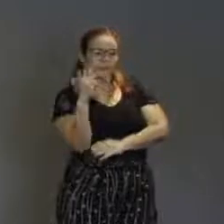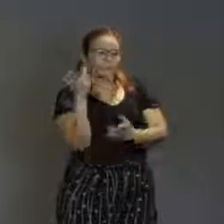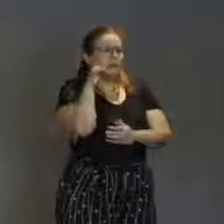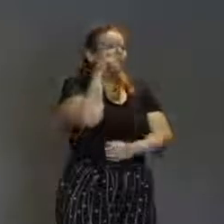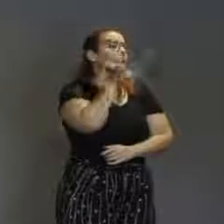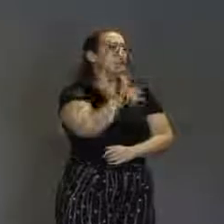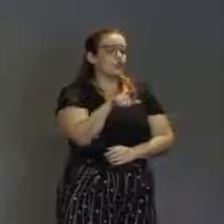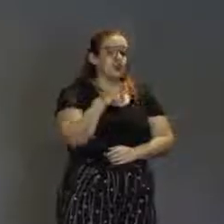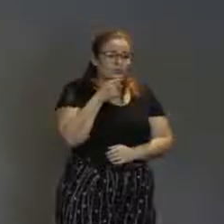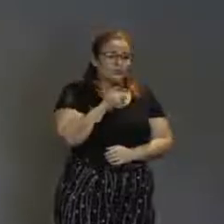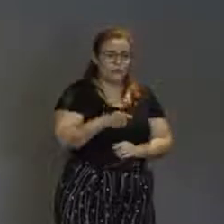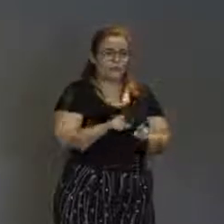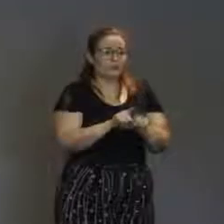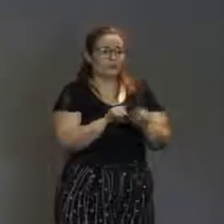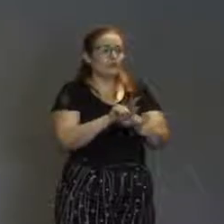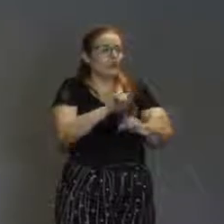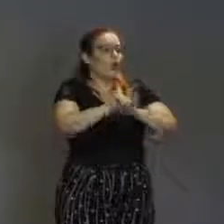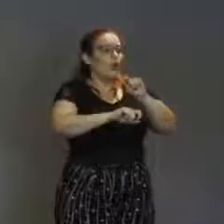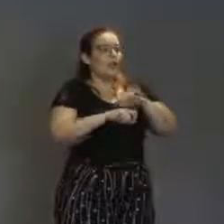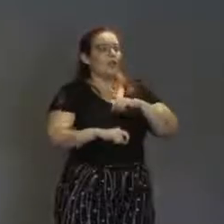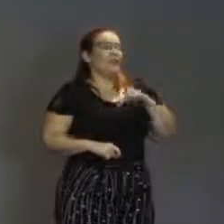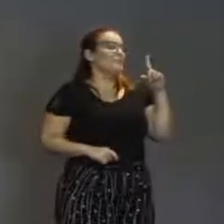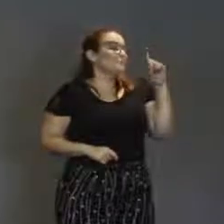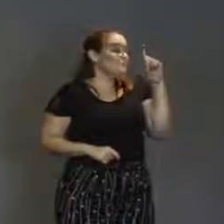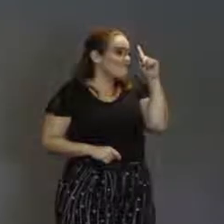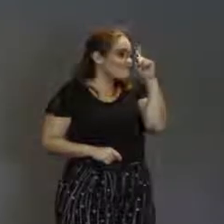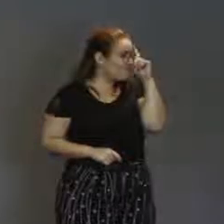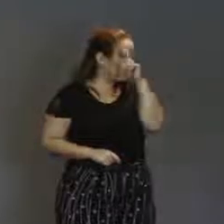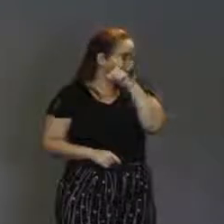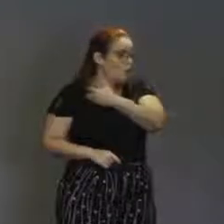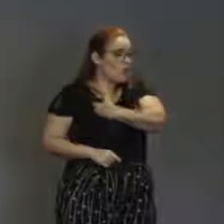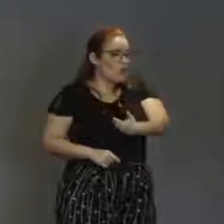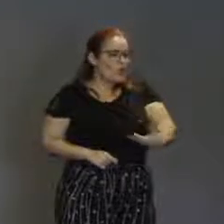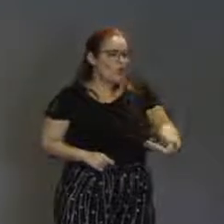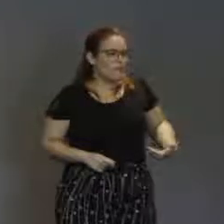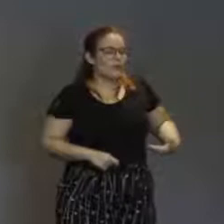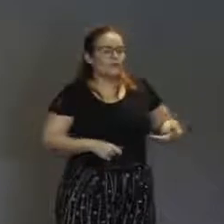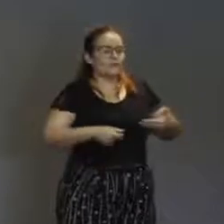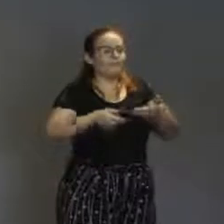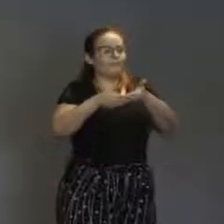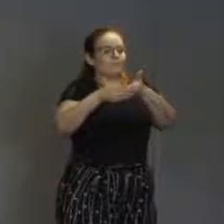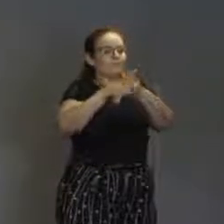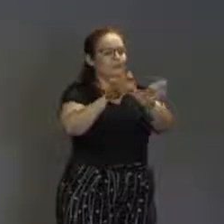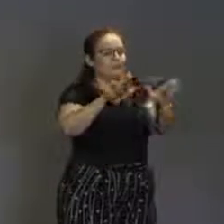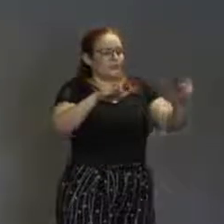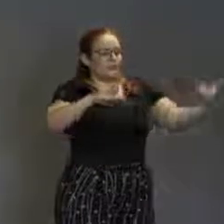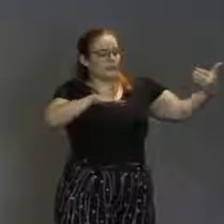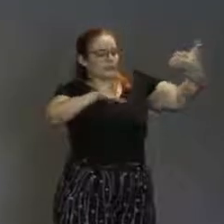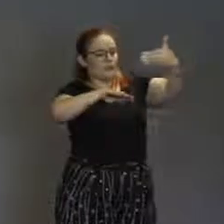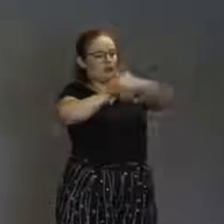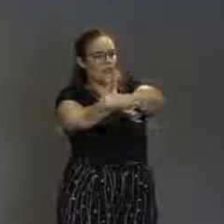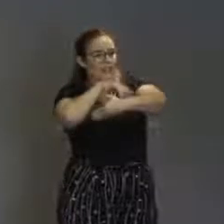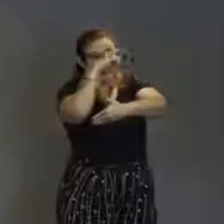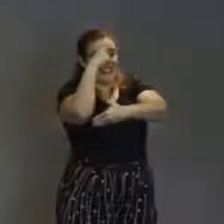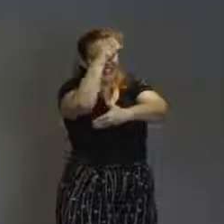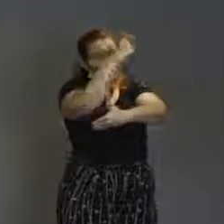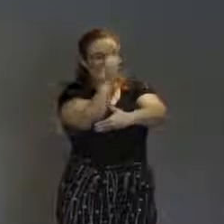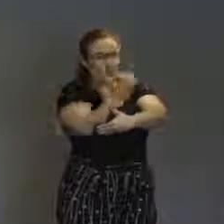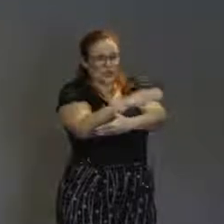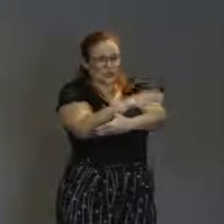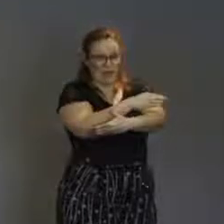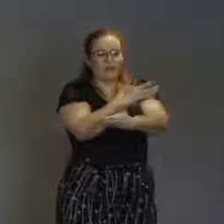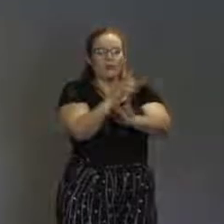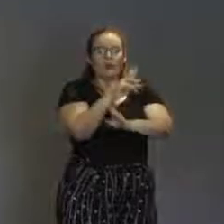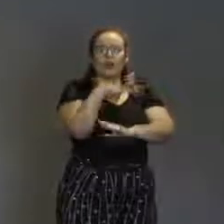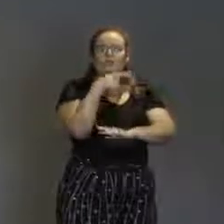falar, existe uma dificuldade muito grande do governo se abrir para startups. Não é somente pela questão que eu já bati